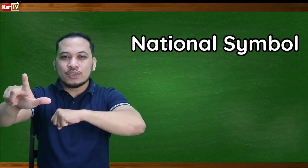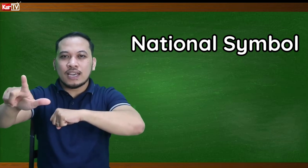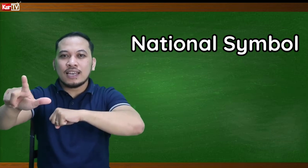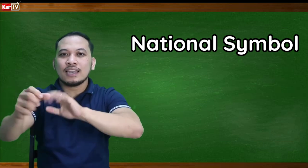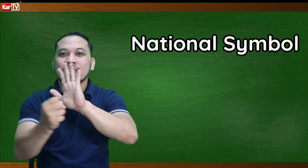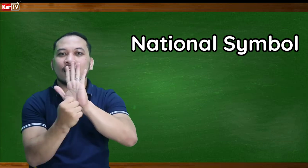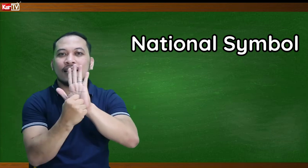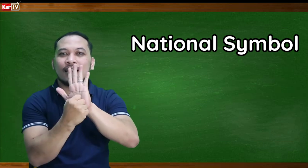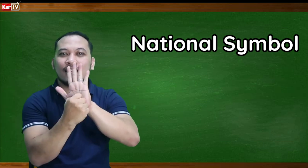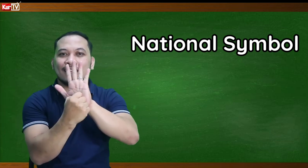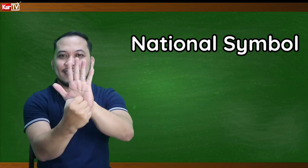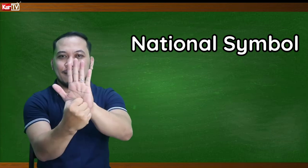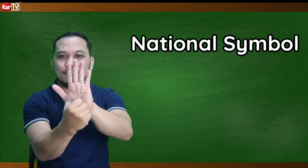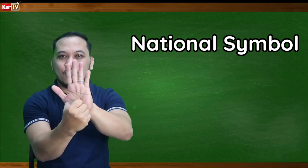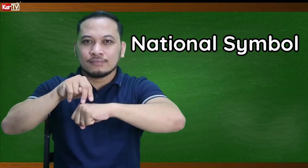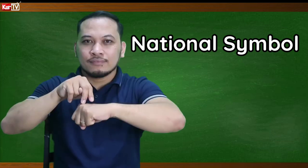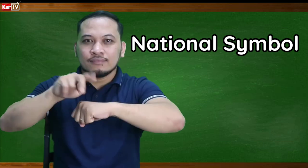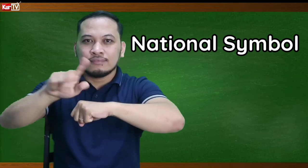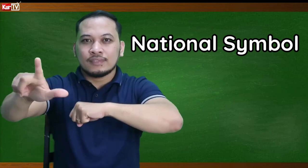National symbol.